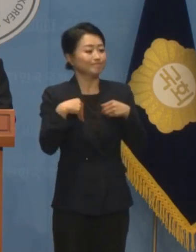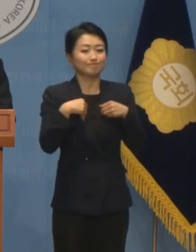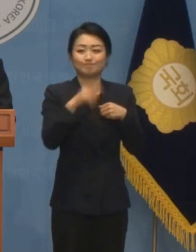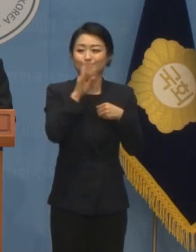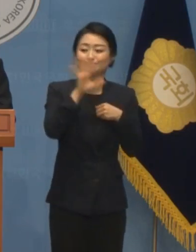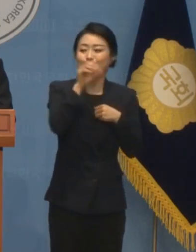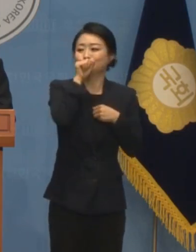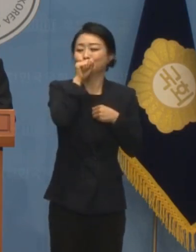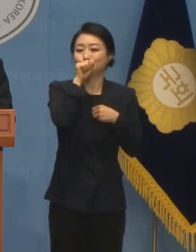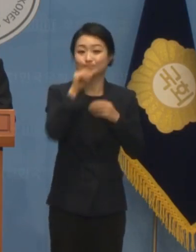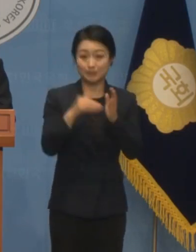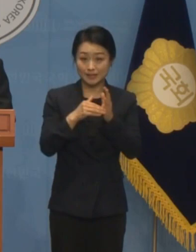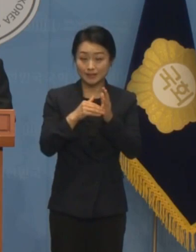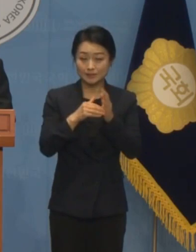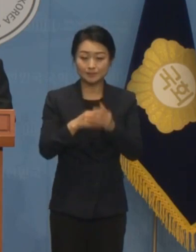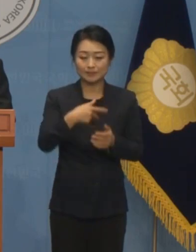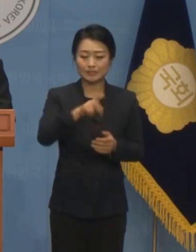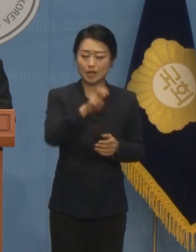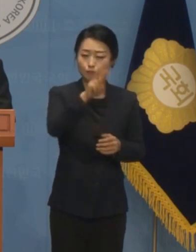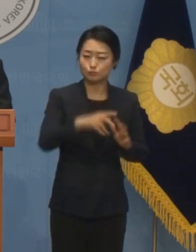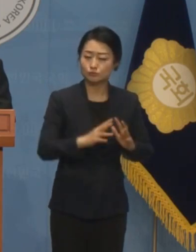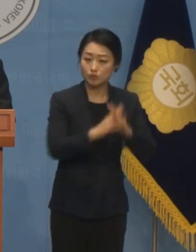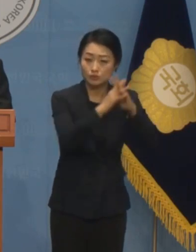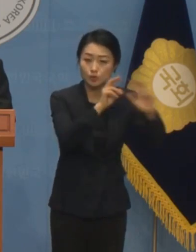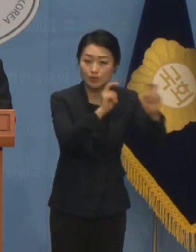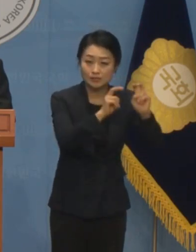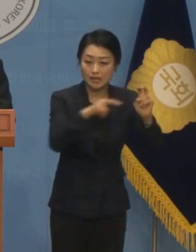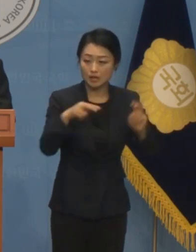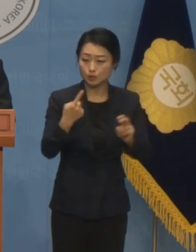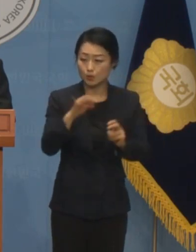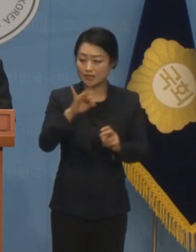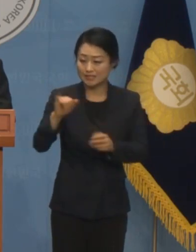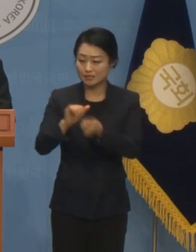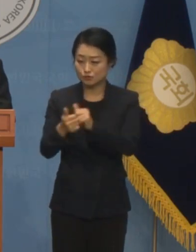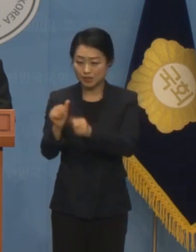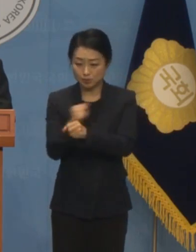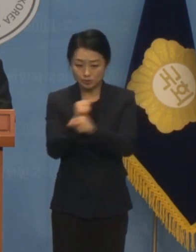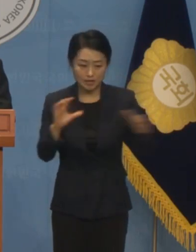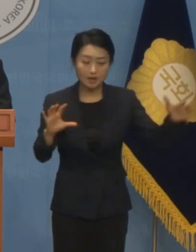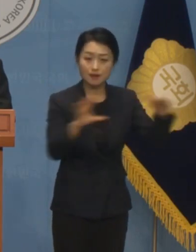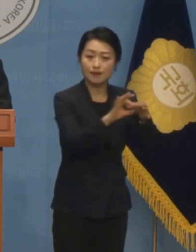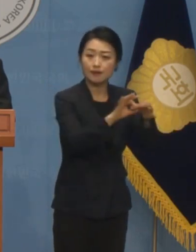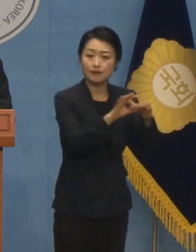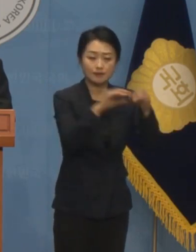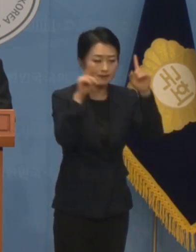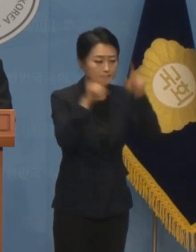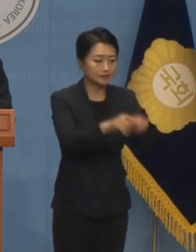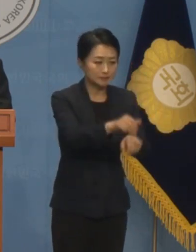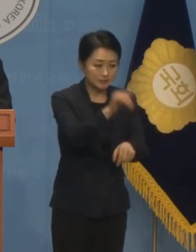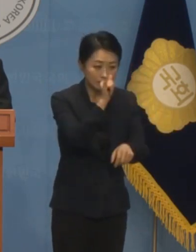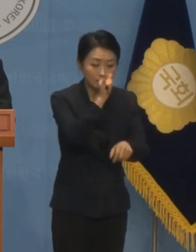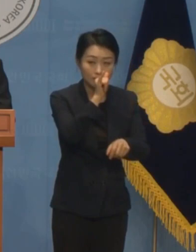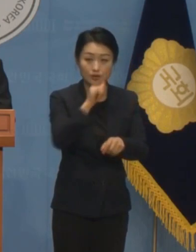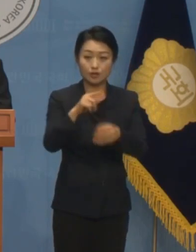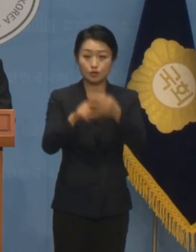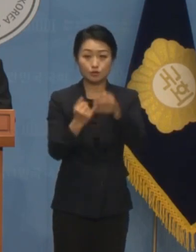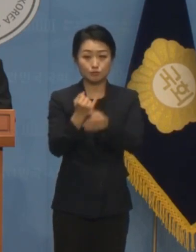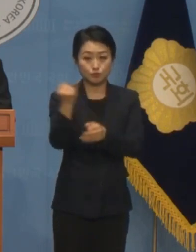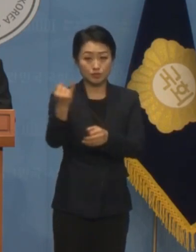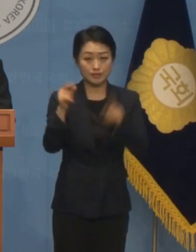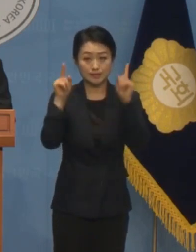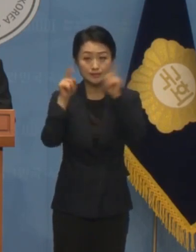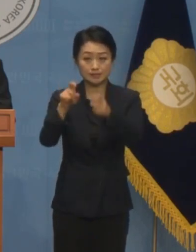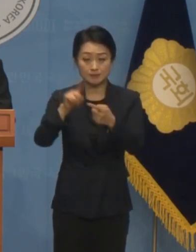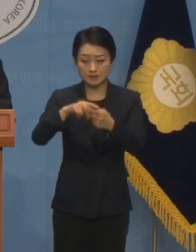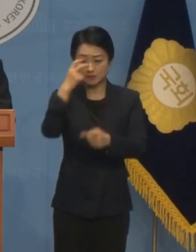더불어민주당은 삼부토건 주가 조작 의혹이 도이치모터스 시즌2는 아닌지 예의주시하며 김건희 여사를 둘러싼